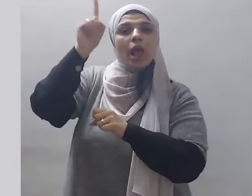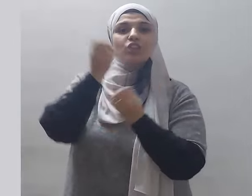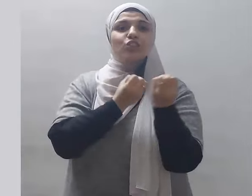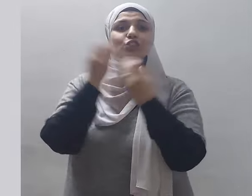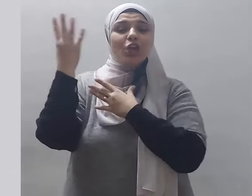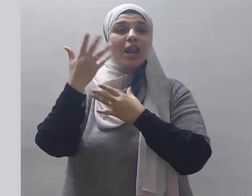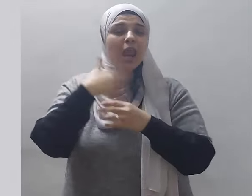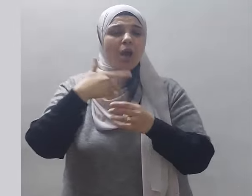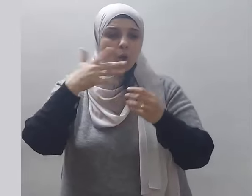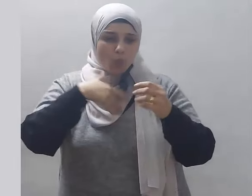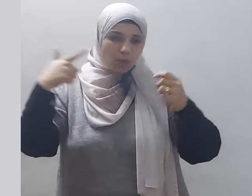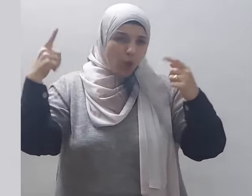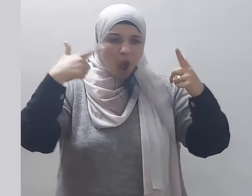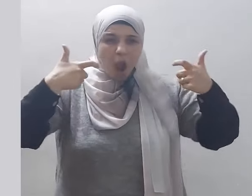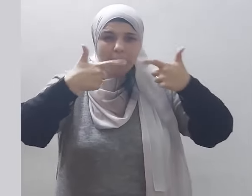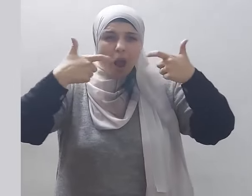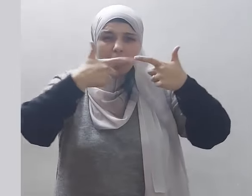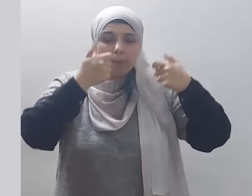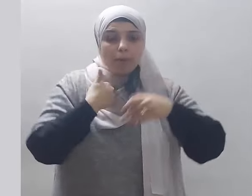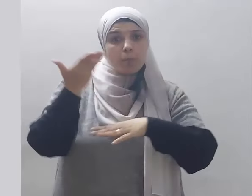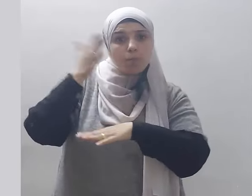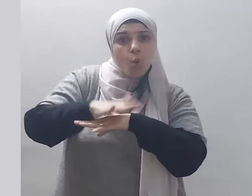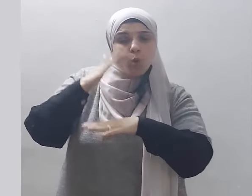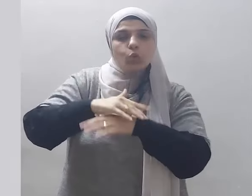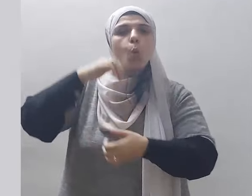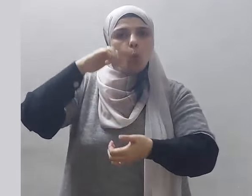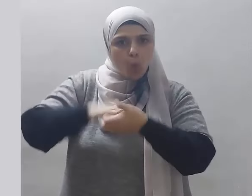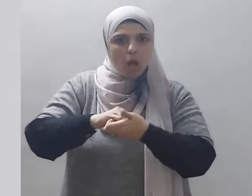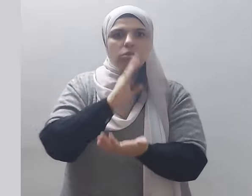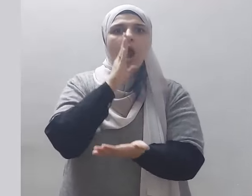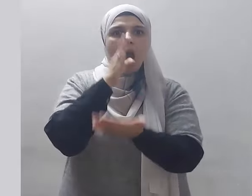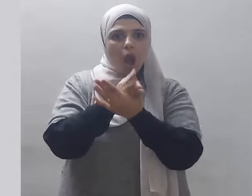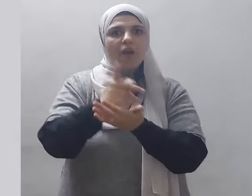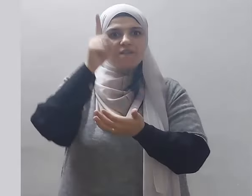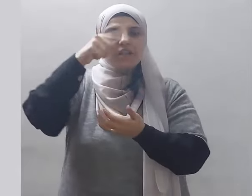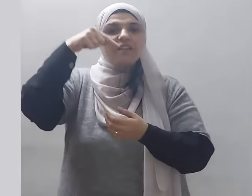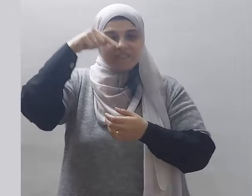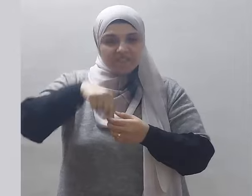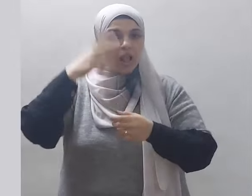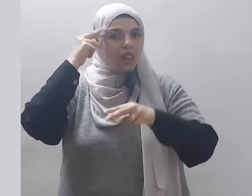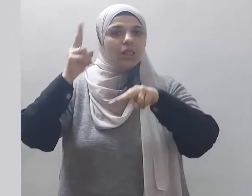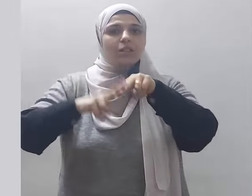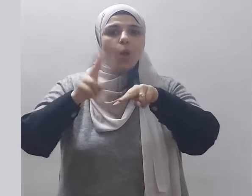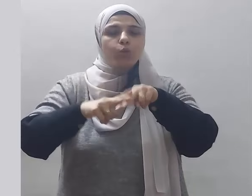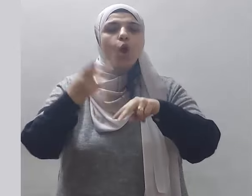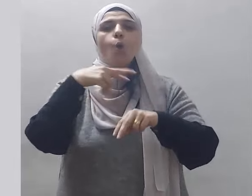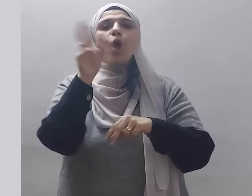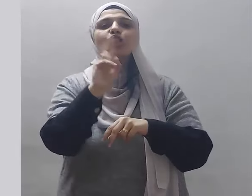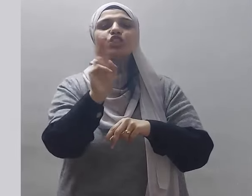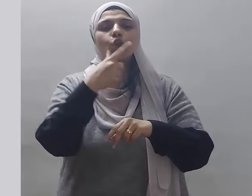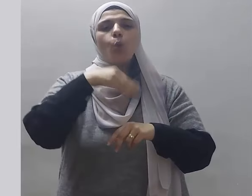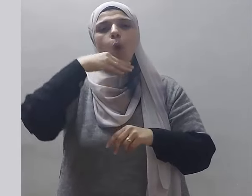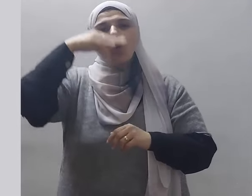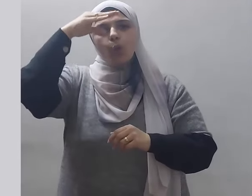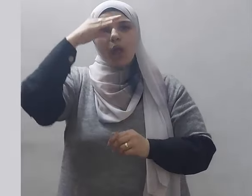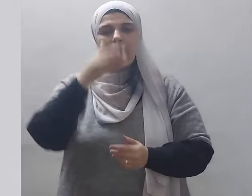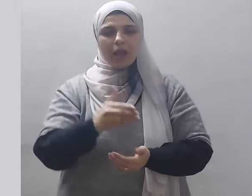فيقتلون ويقتلون وعدا عليه حقا في التوراه والانجيل والقران